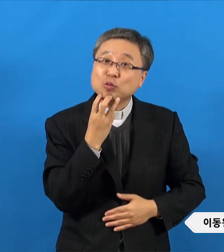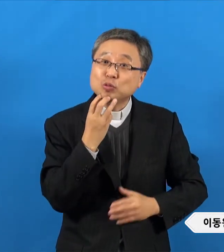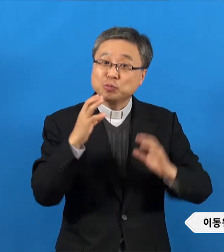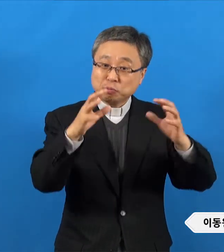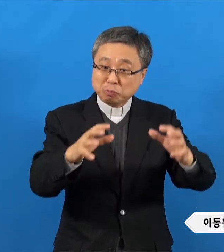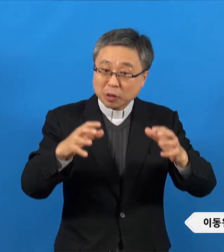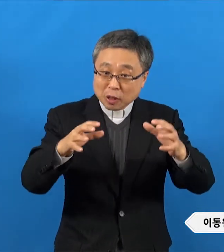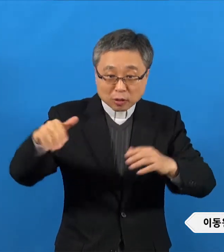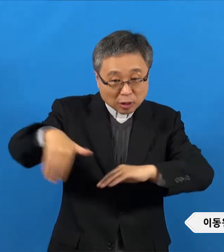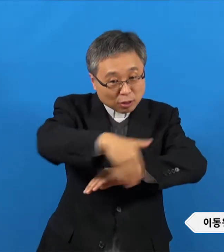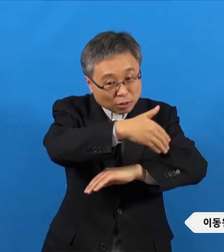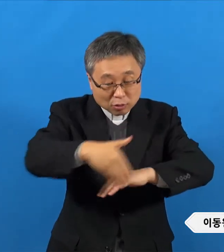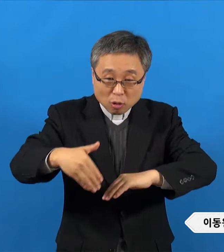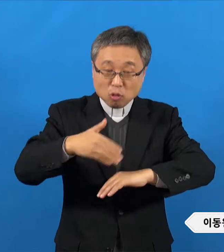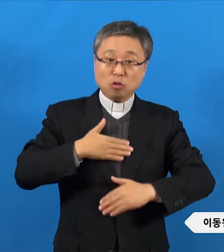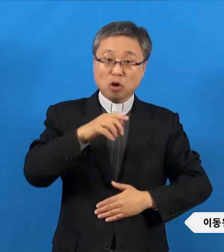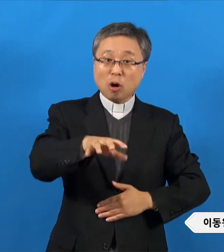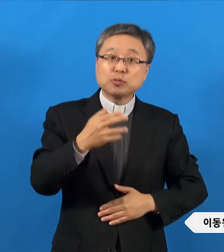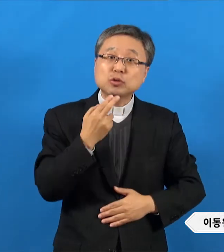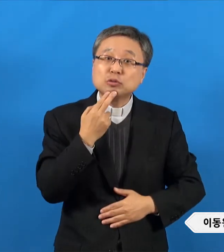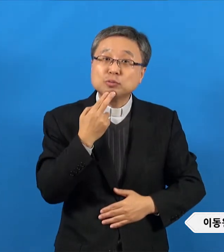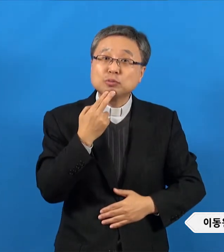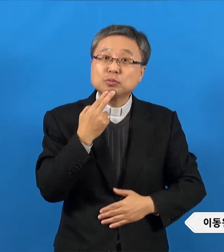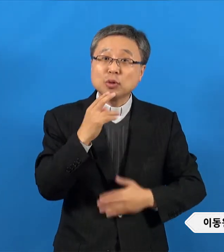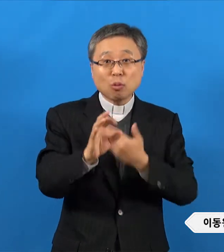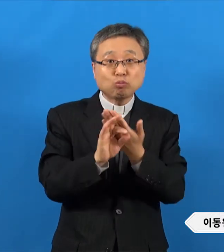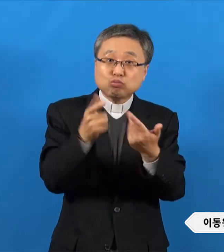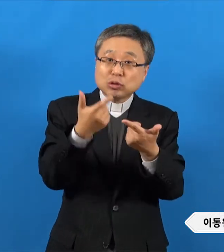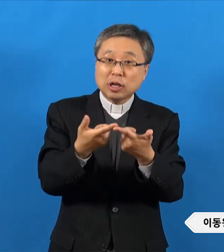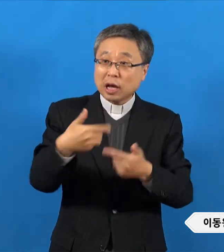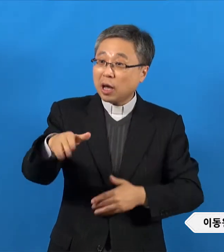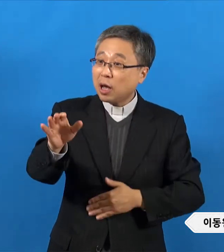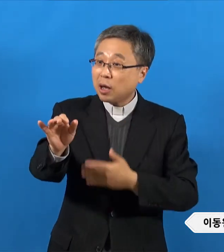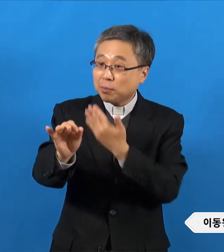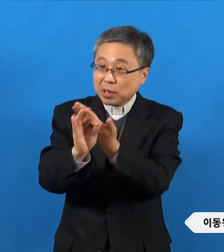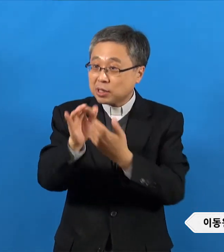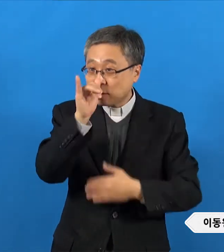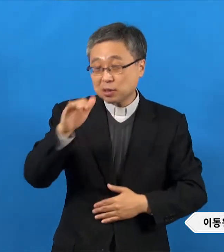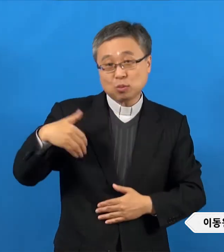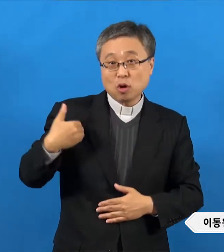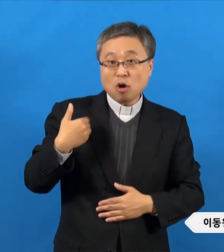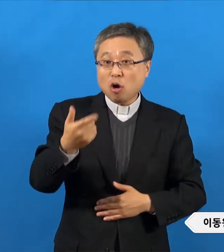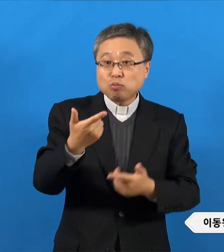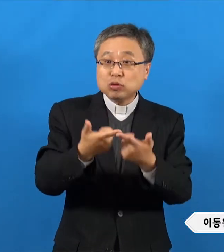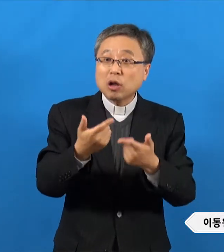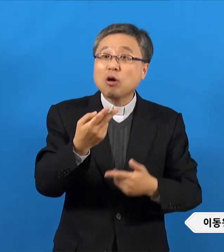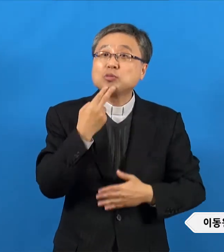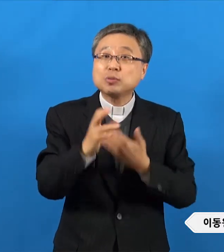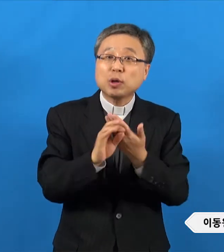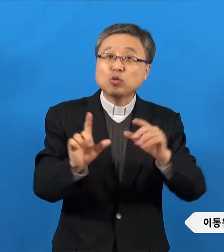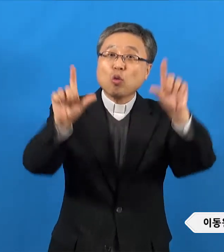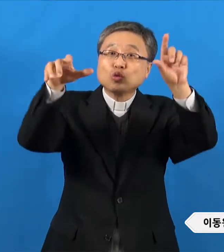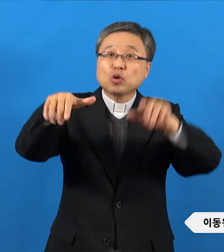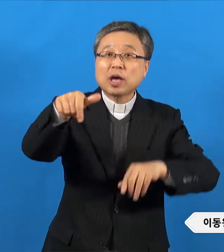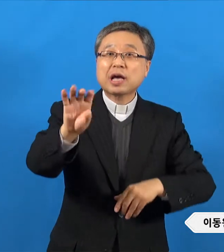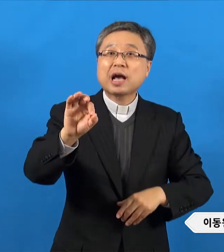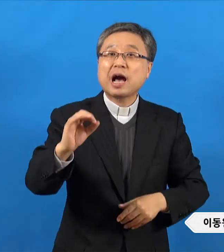갈매기는 없더라. 수도권에 없으면 저 부산에 가서 있을지 모르잖아요. 부산에 없으면 저 동쪽 강릉 쪽에 가면 있을지